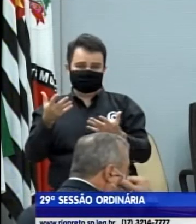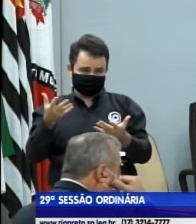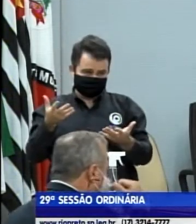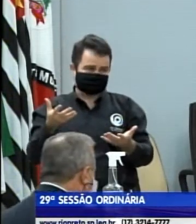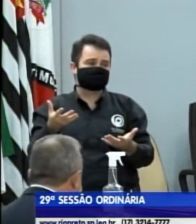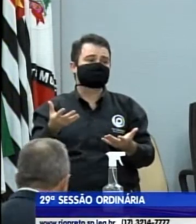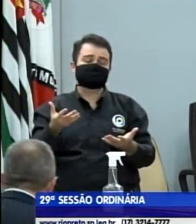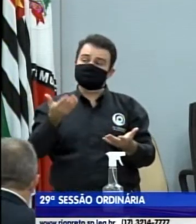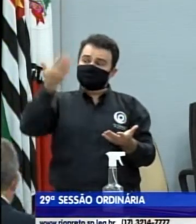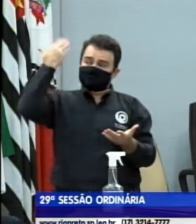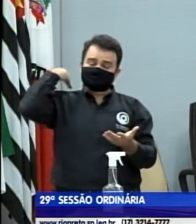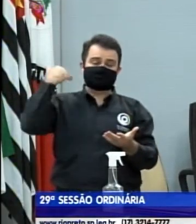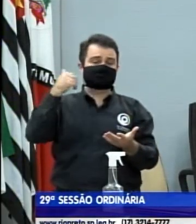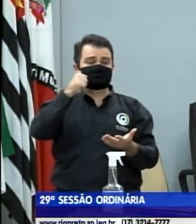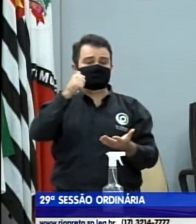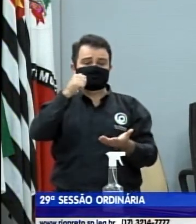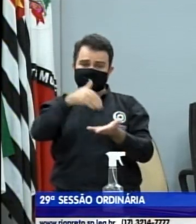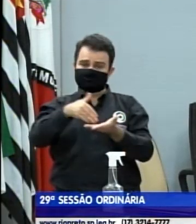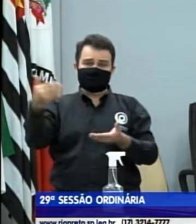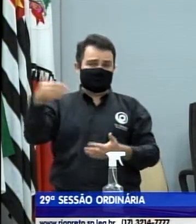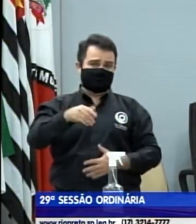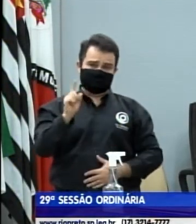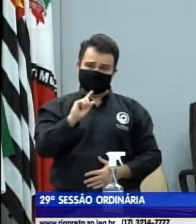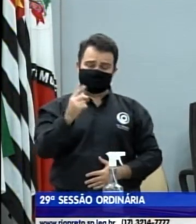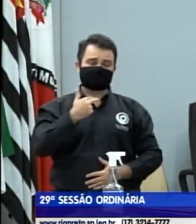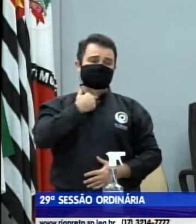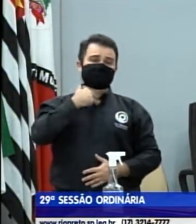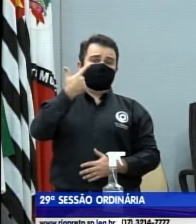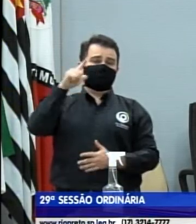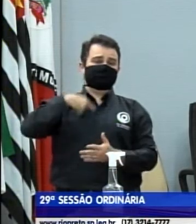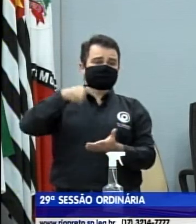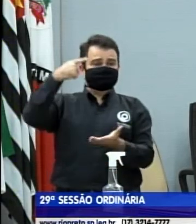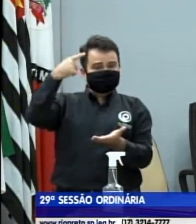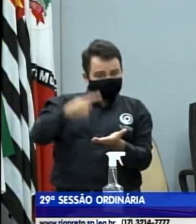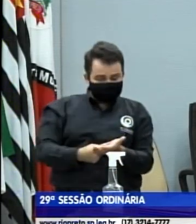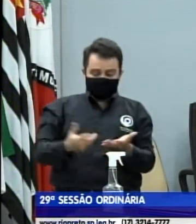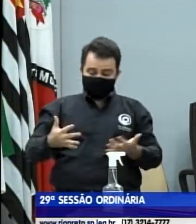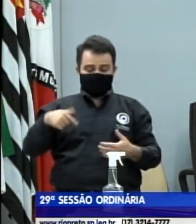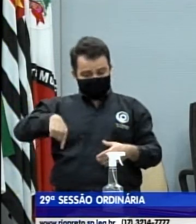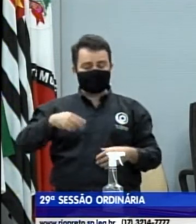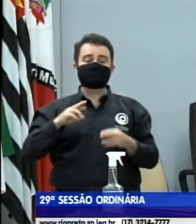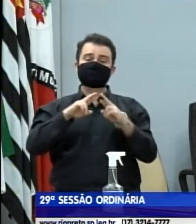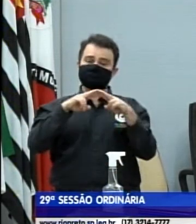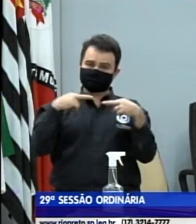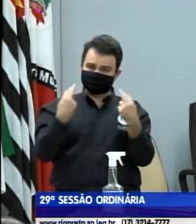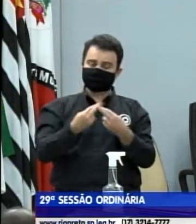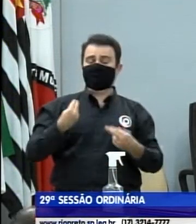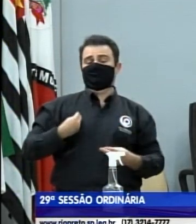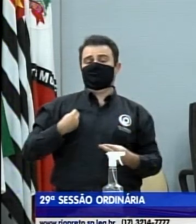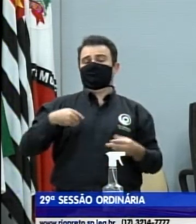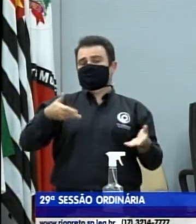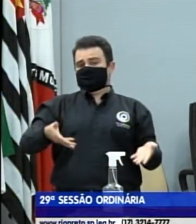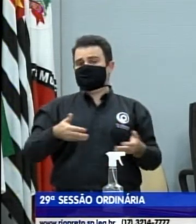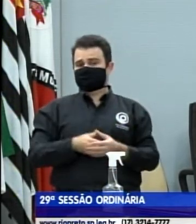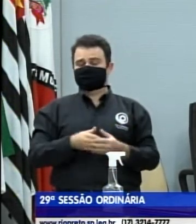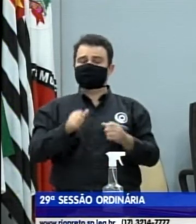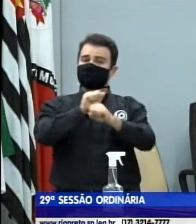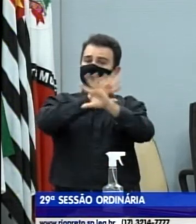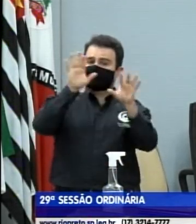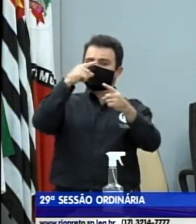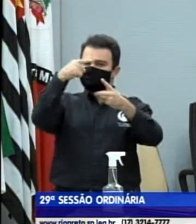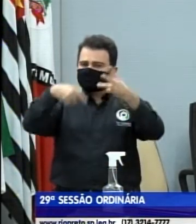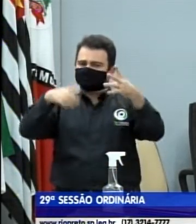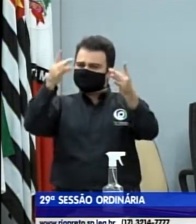naquele momento, eu achei que era o momento dela estar aqui. Por isso que ela está vindo aqui hoje também prestando esses esclarecimentos a todos,